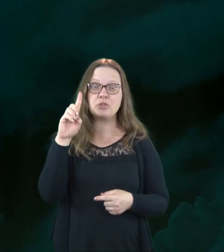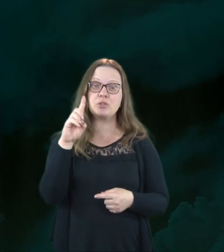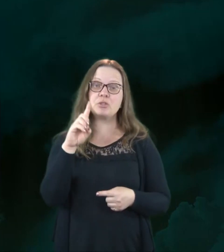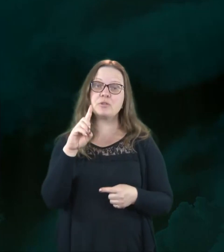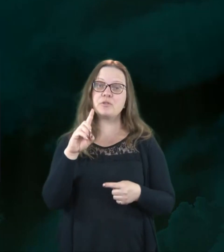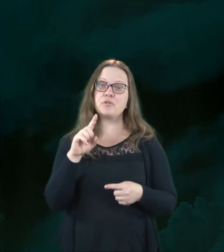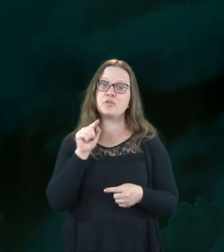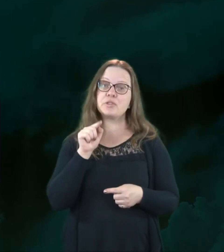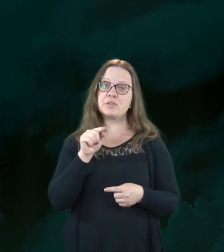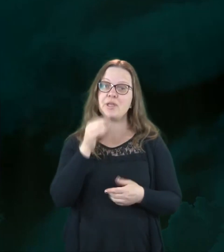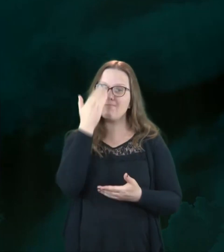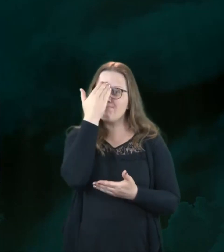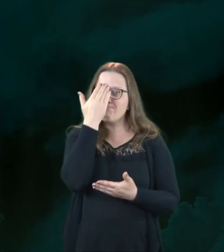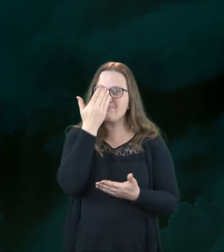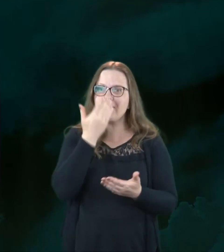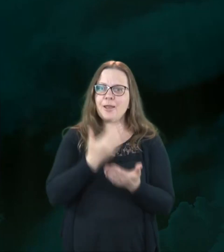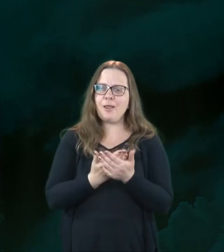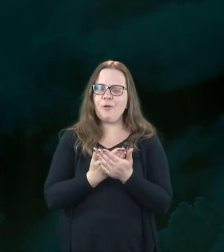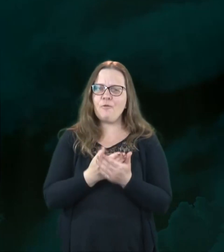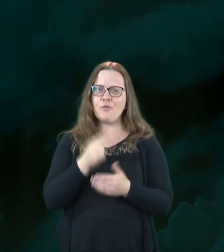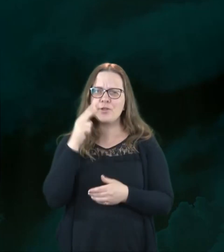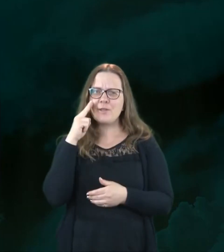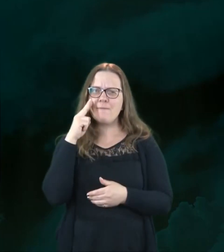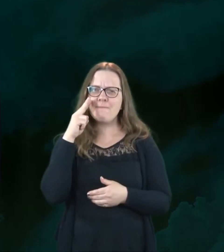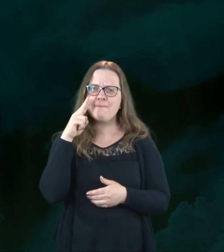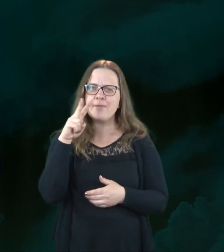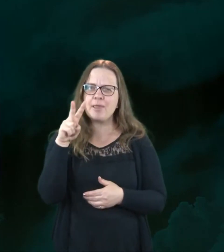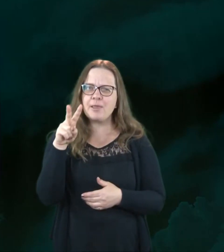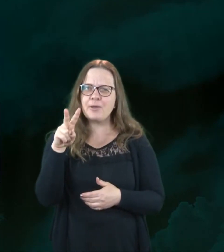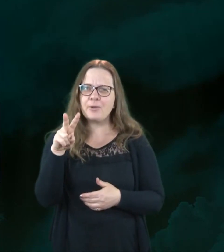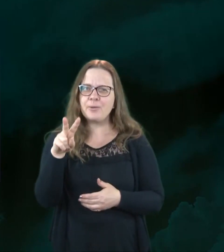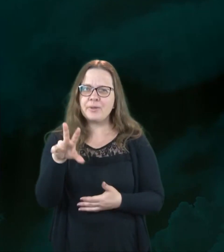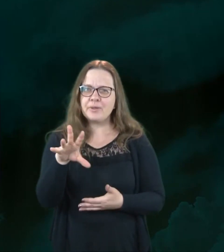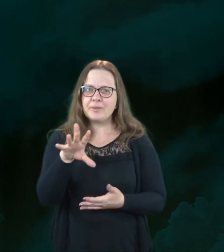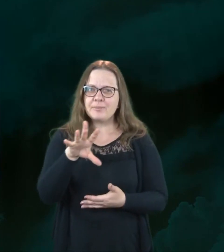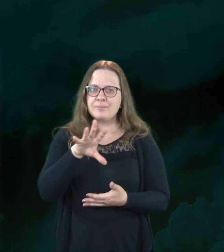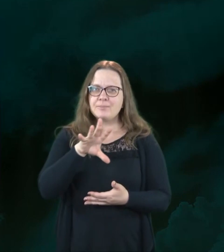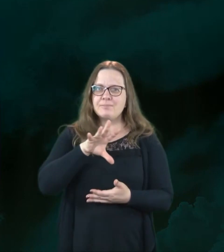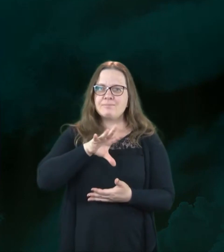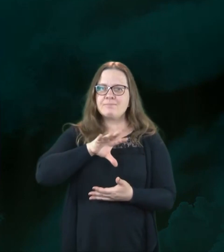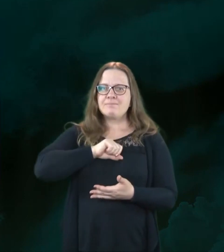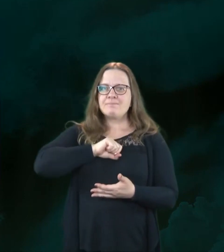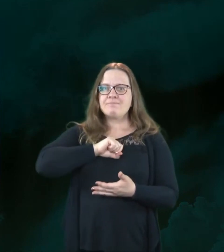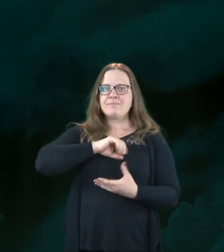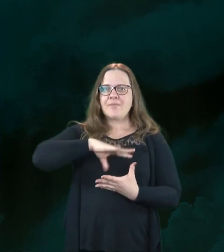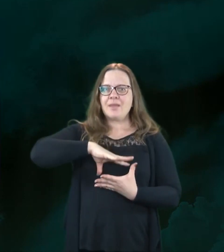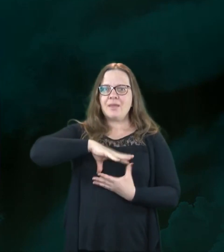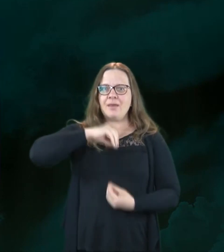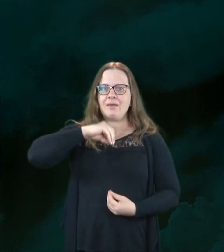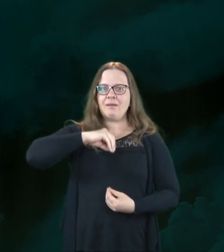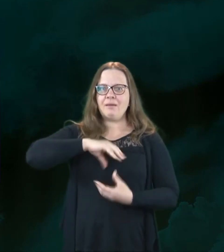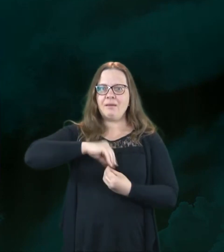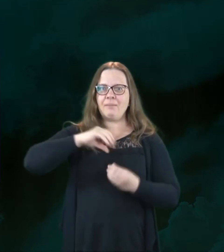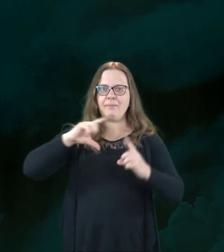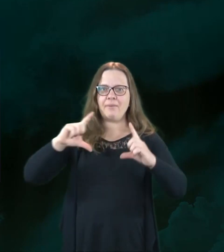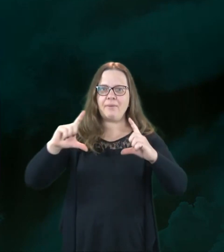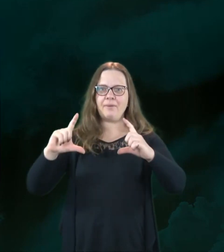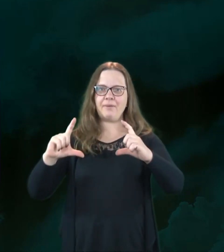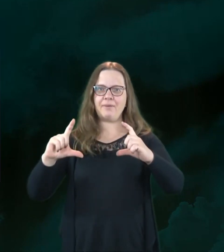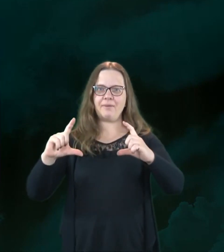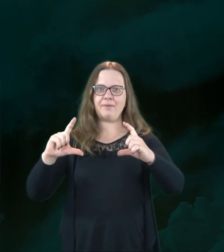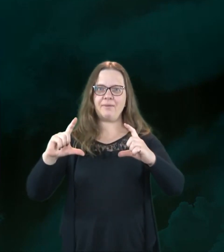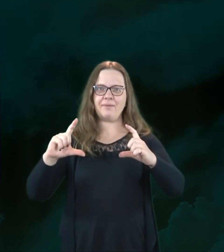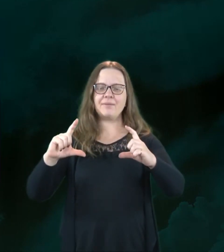a palavra. Então a palavra entrou por essa camada da alma e bateu, a camada do corpo, e bateu